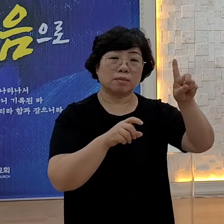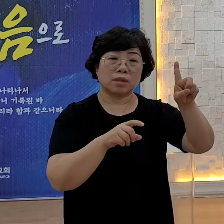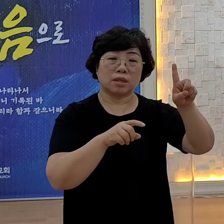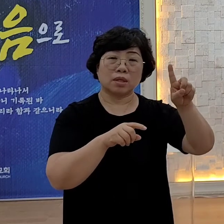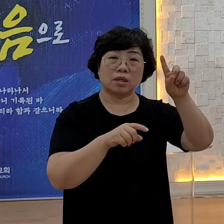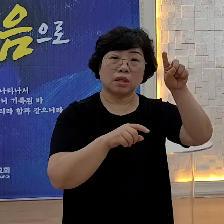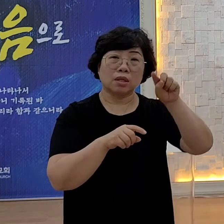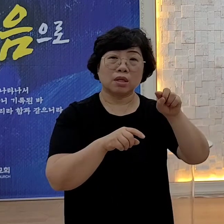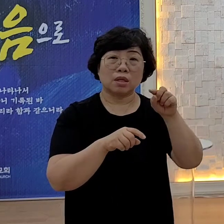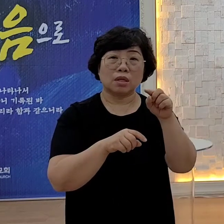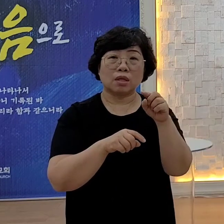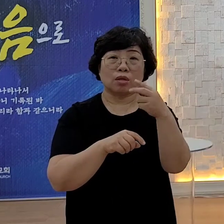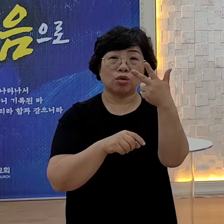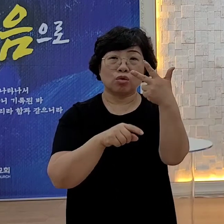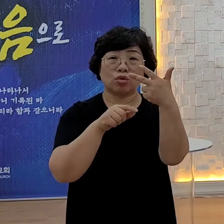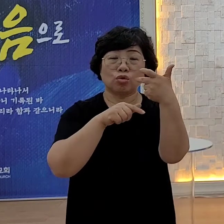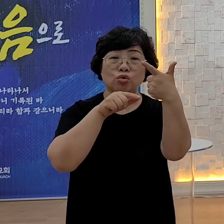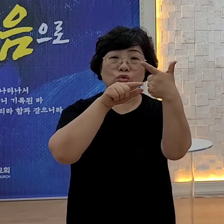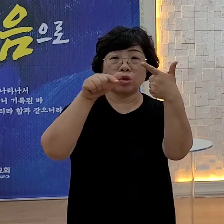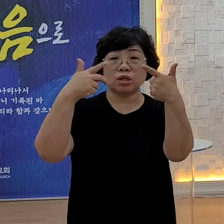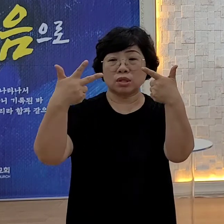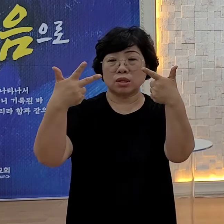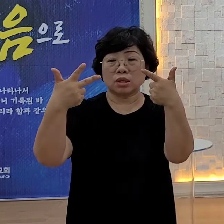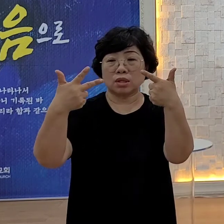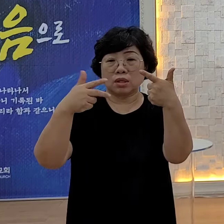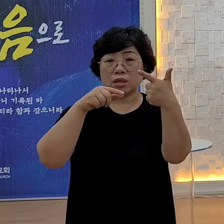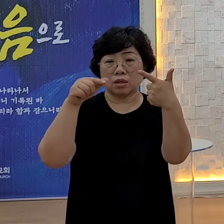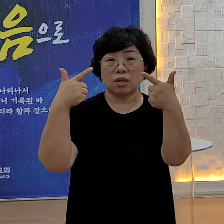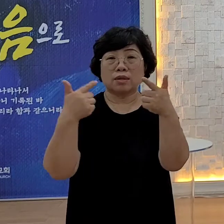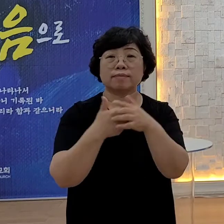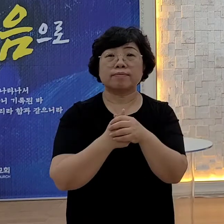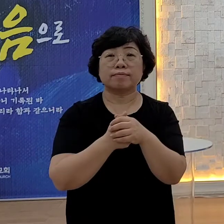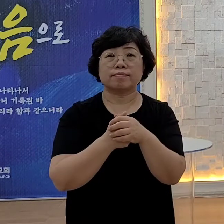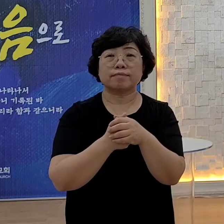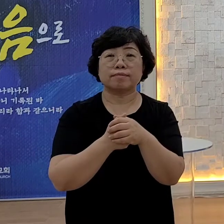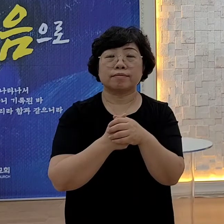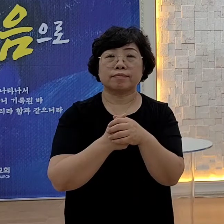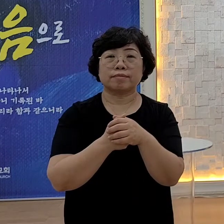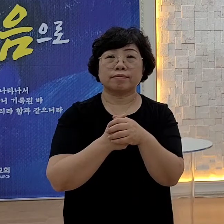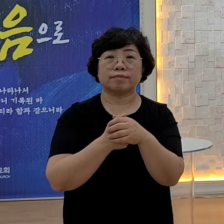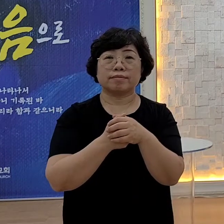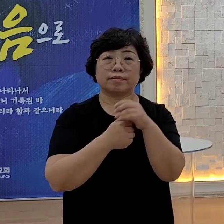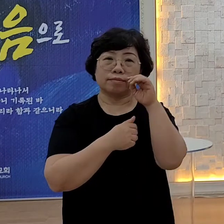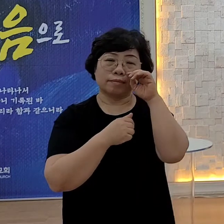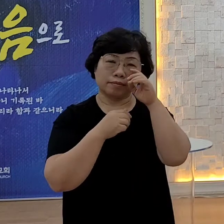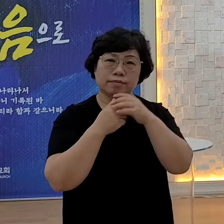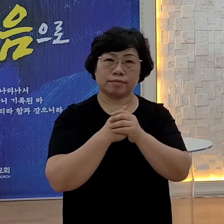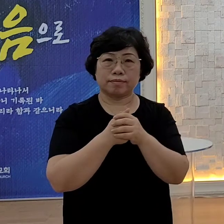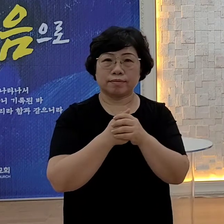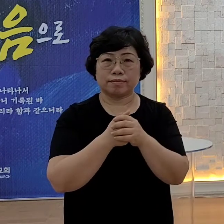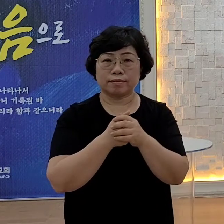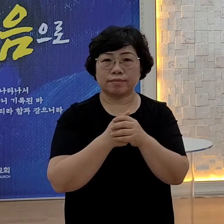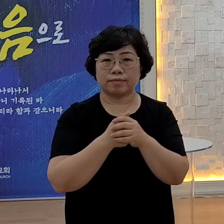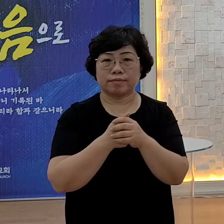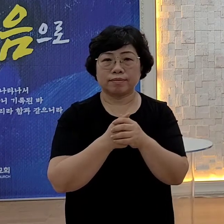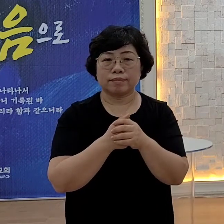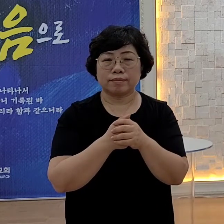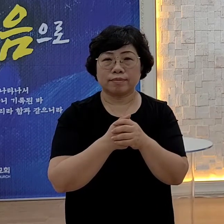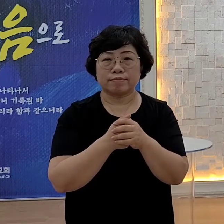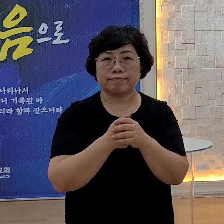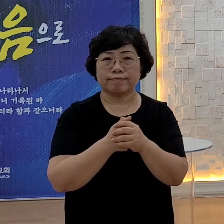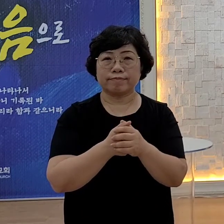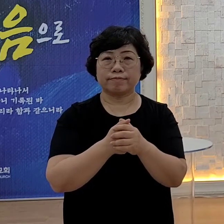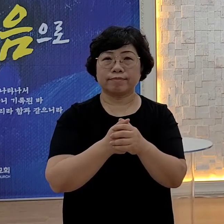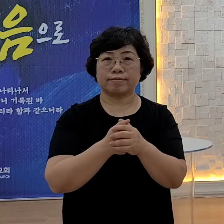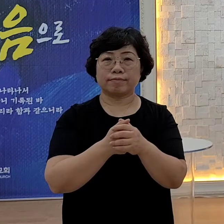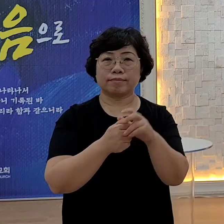보면 있는데 21장 6절 7절에 보면 자, 앞에 있죠. 자, 본인 성경 찾으신 분은